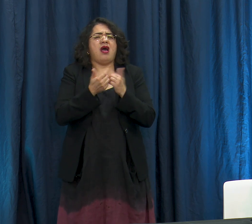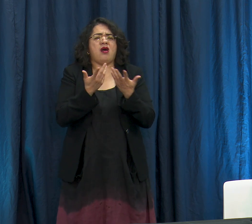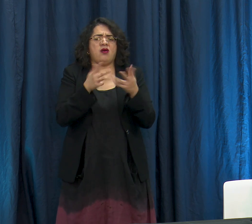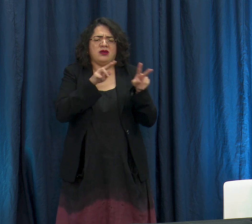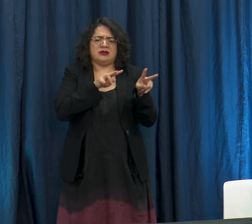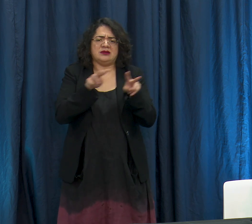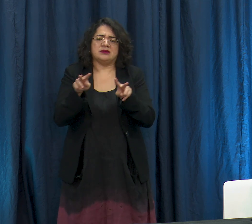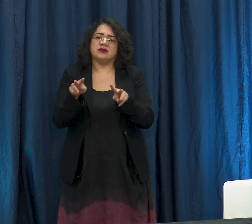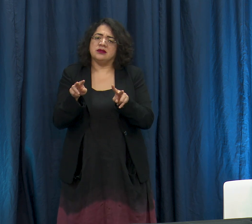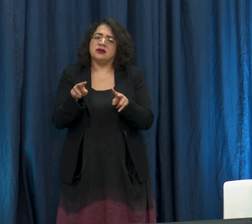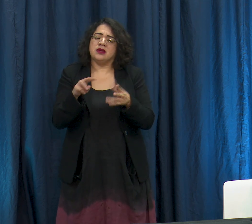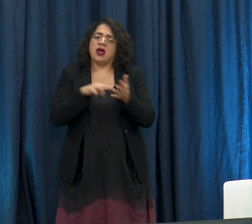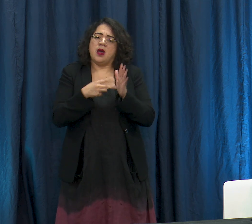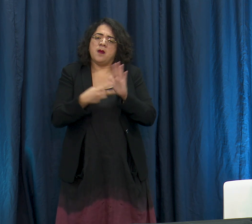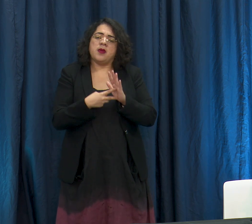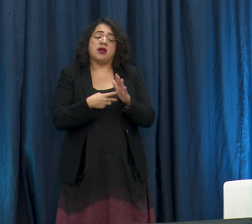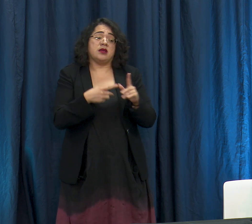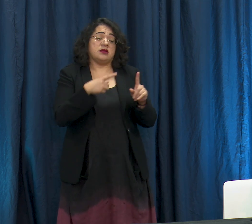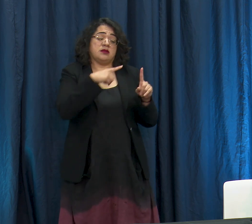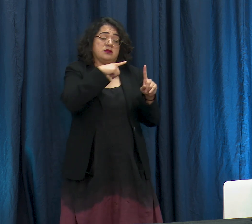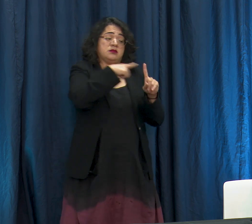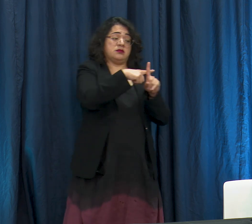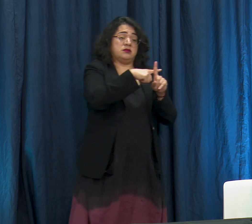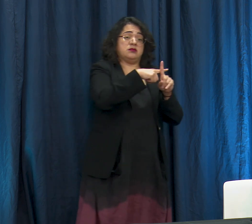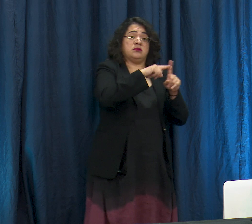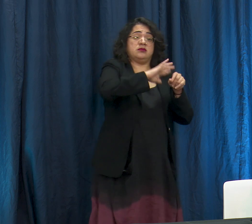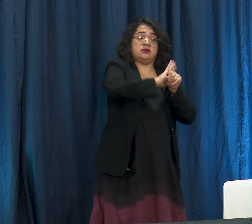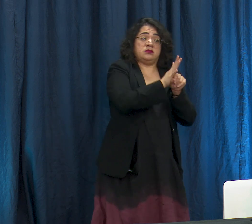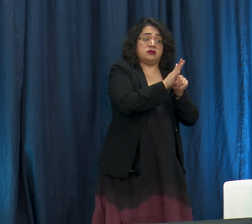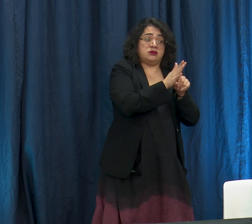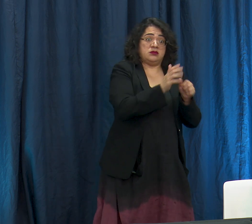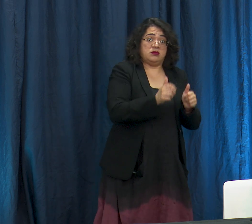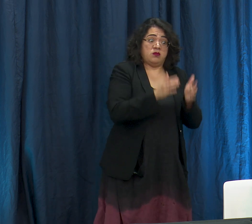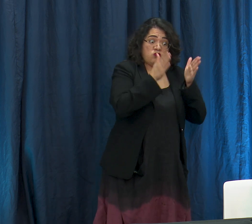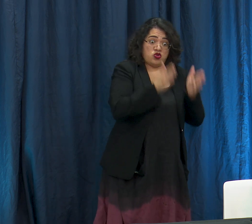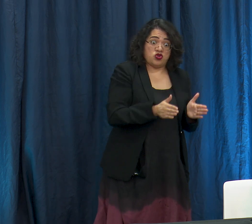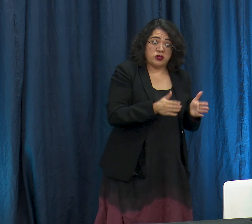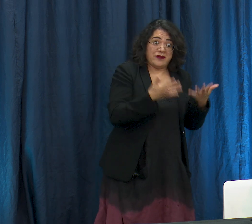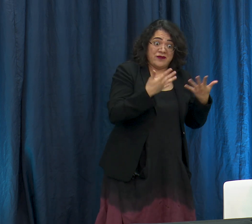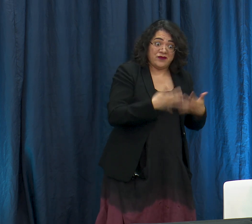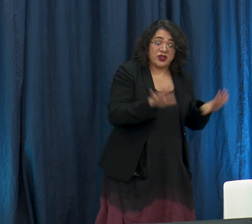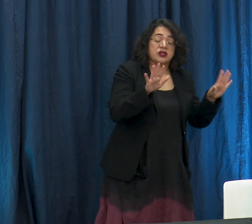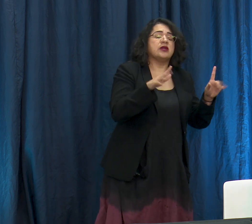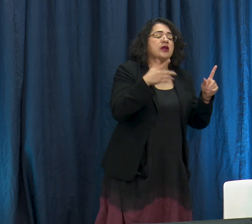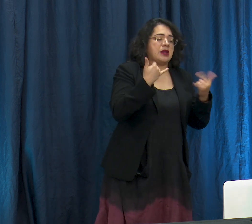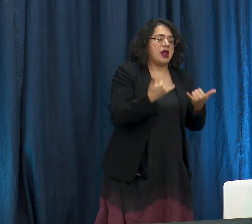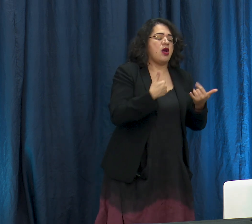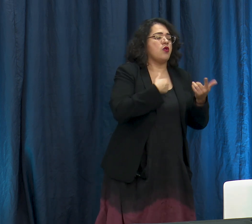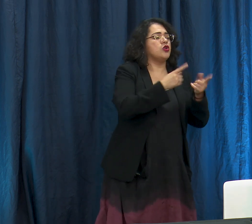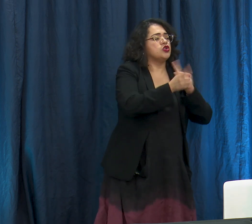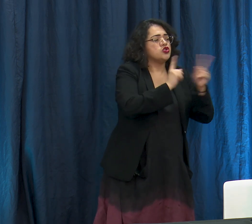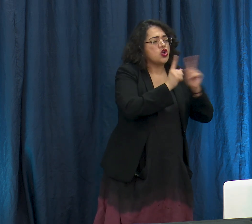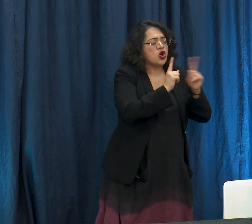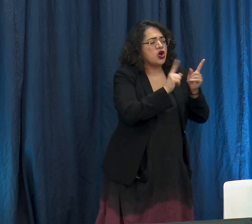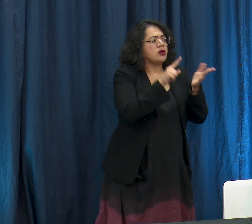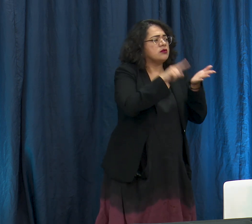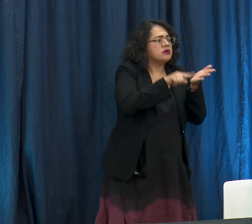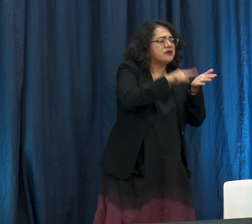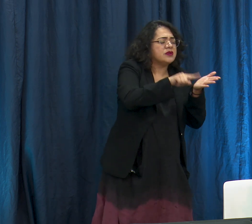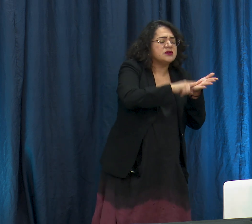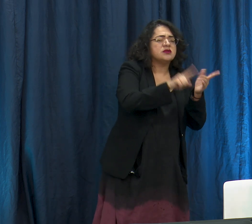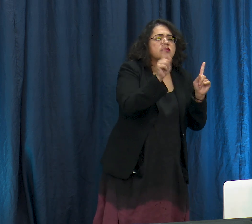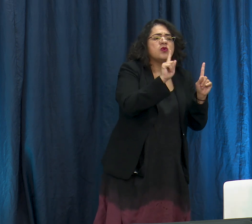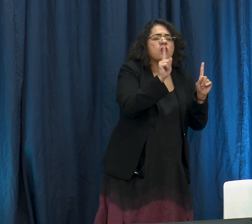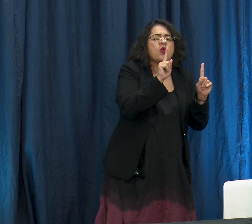contacto con alguien que tiene una prueba positiva de COVID-19 se ha contactado y monitoreado por 14